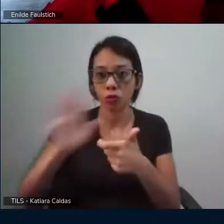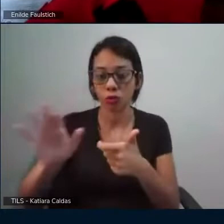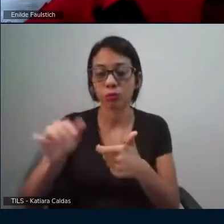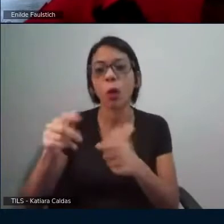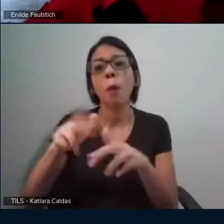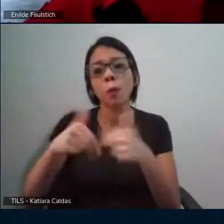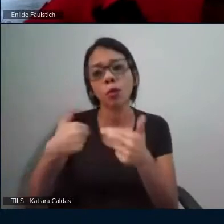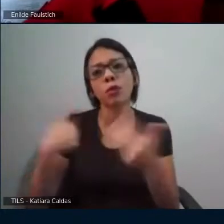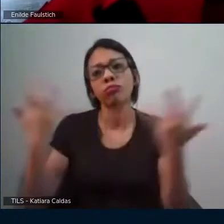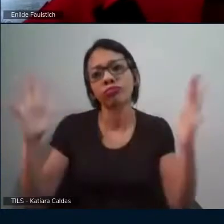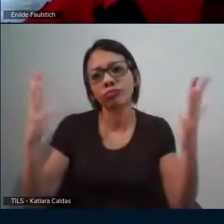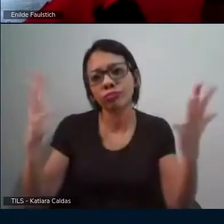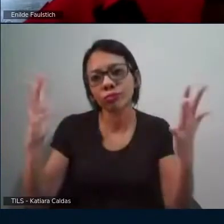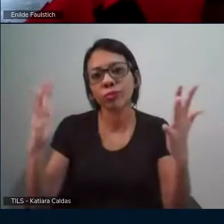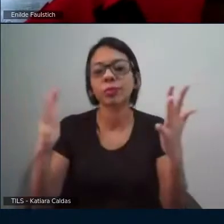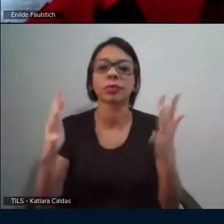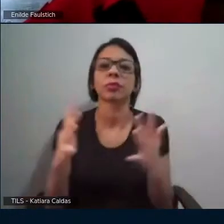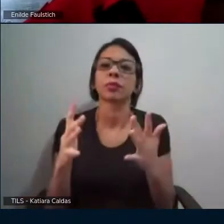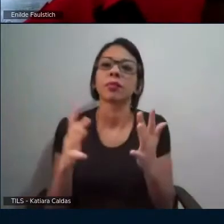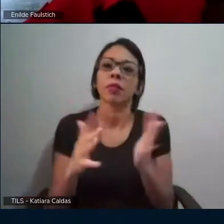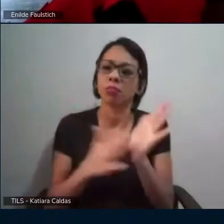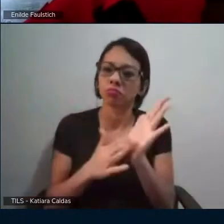muito, não só